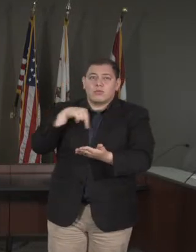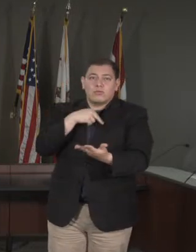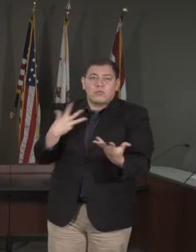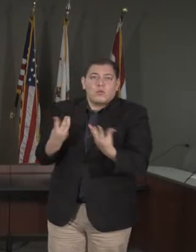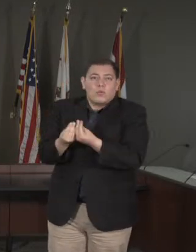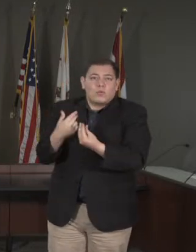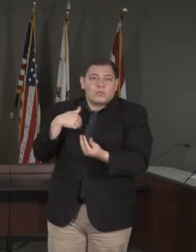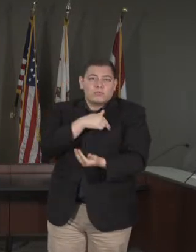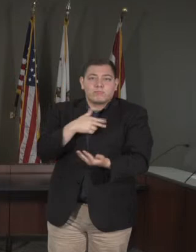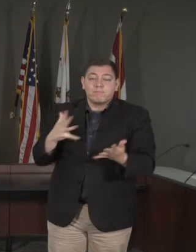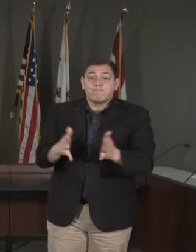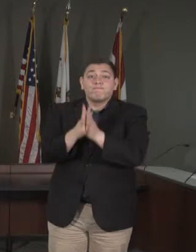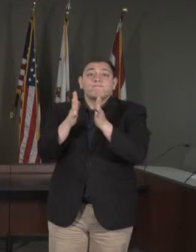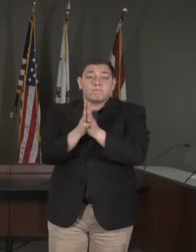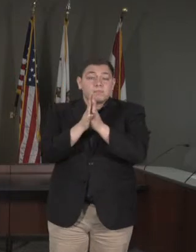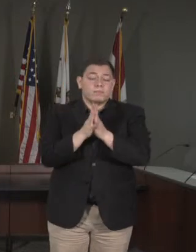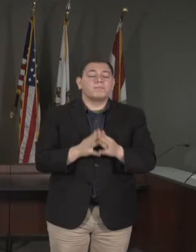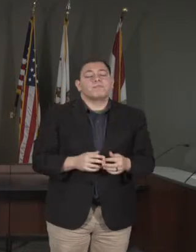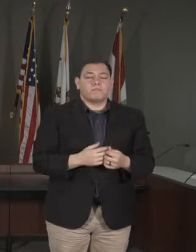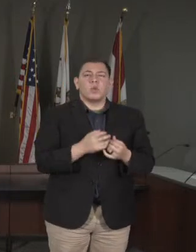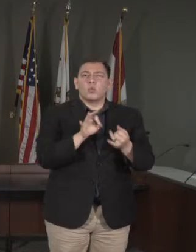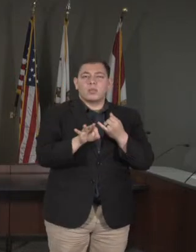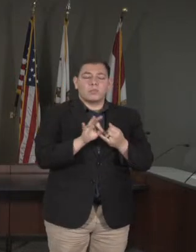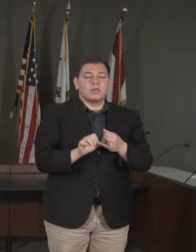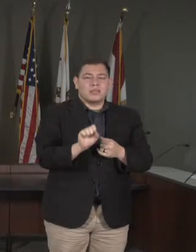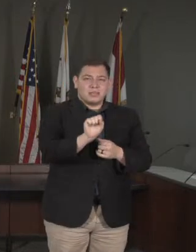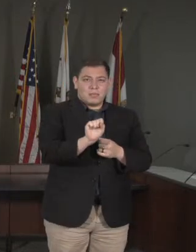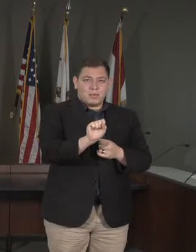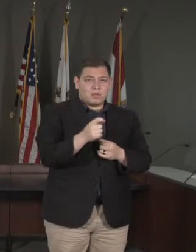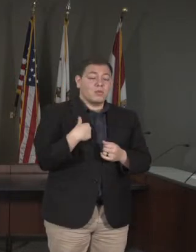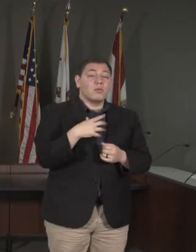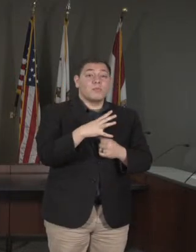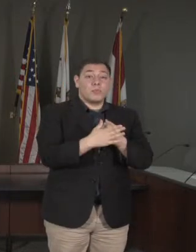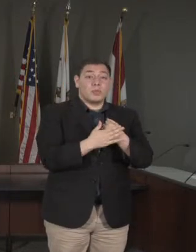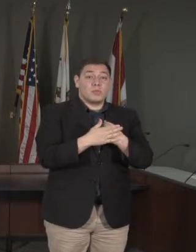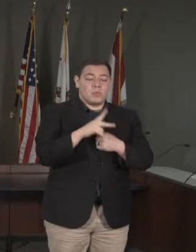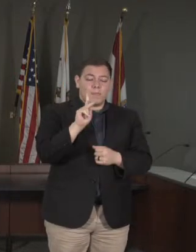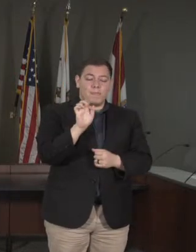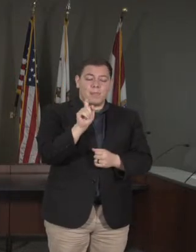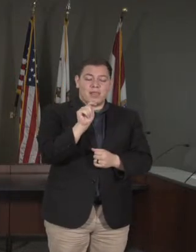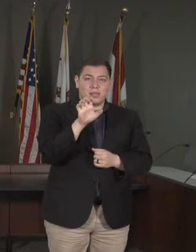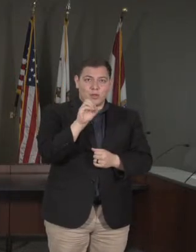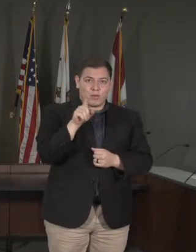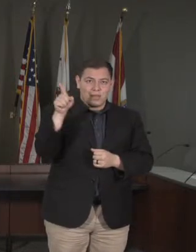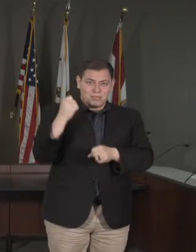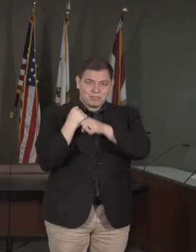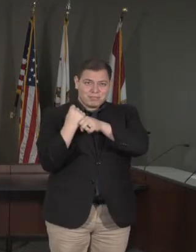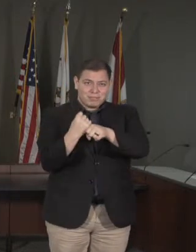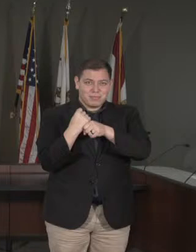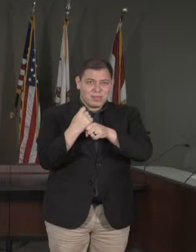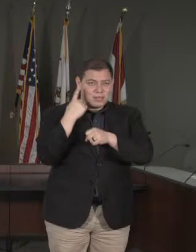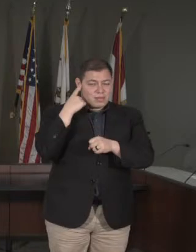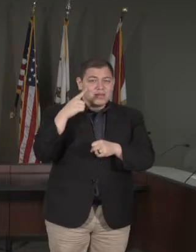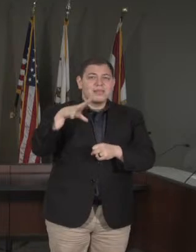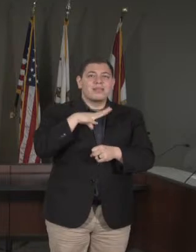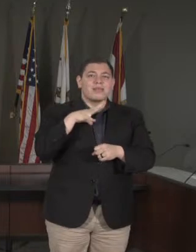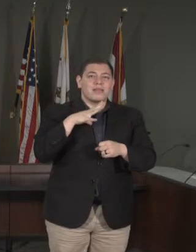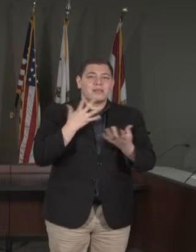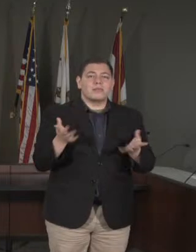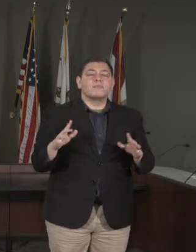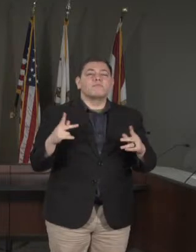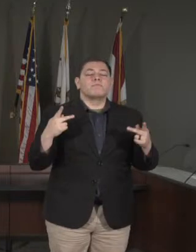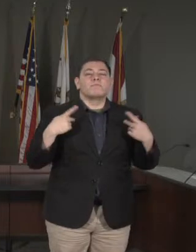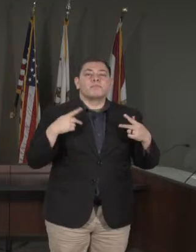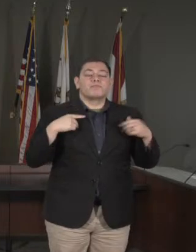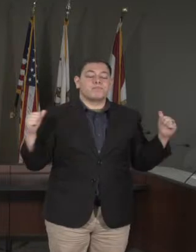último, este sábado a partir de las 9 de la mañana, como mencionó Chair Fletcher, en Petco Park, la Casa de los Padres de San Diego, tendrá un evento de vacunación.